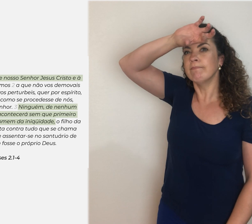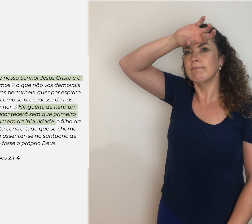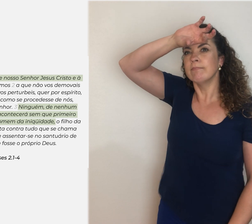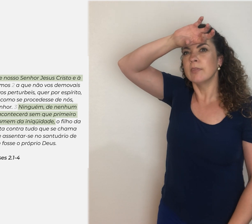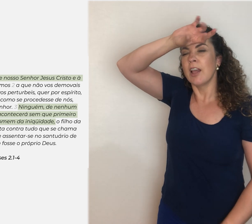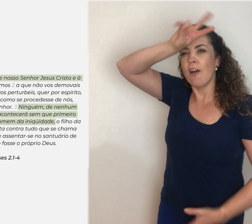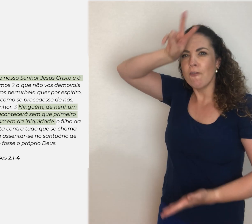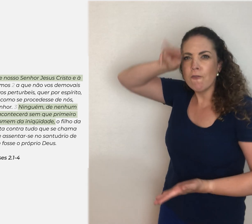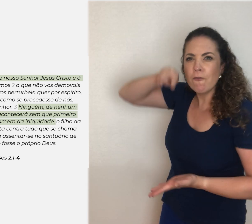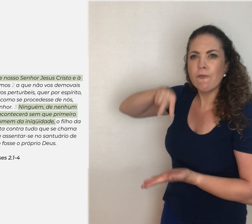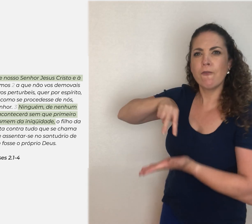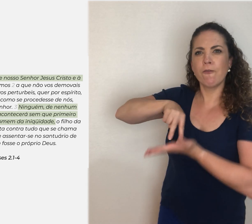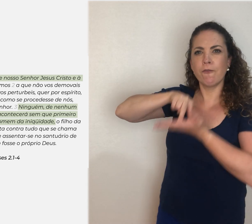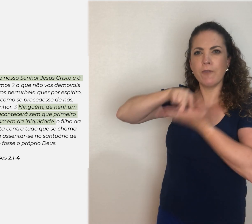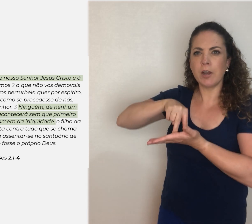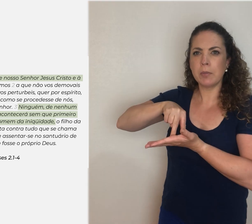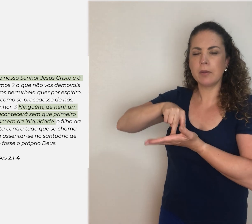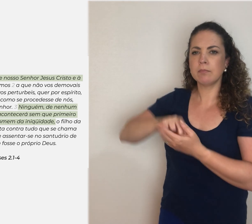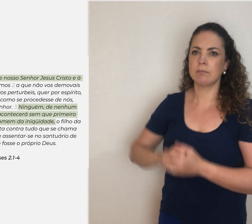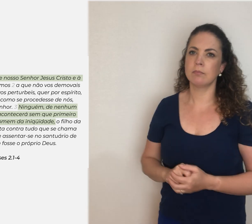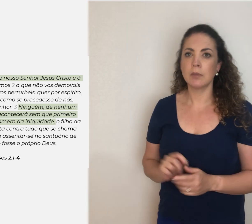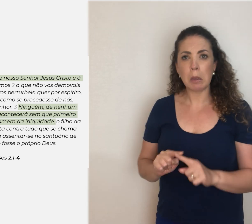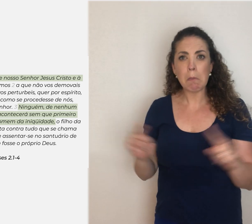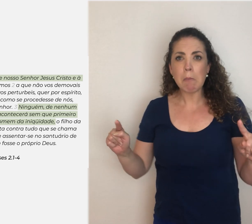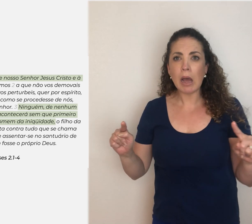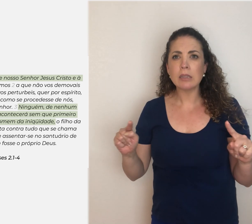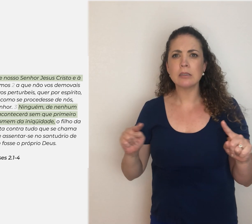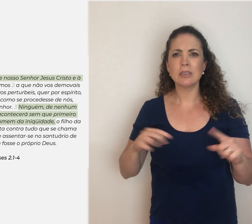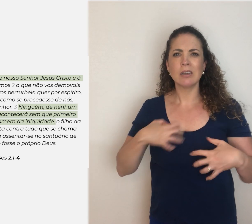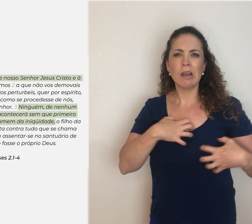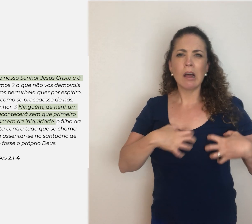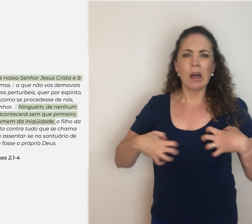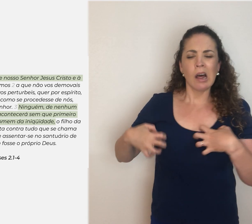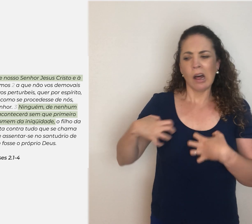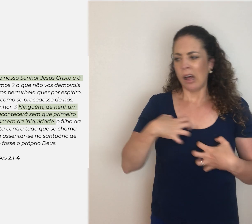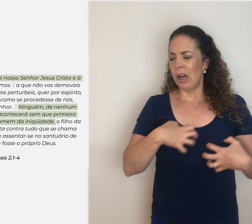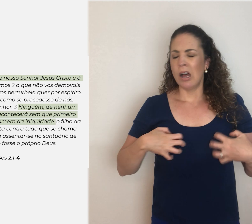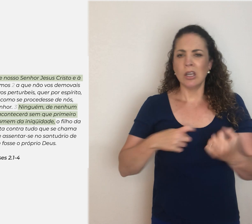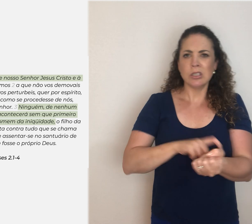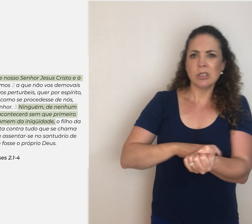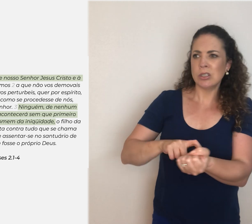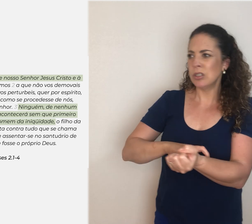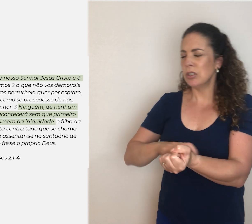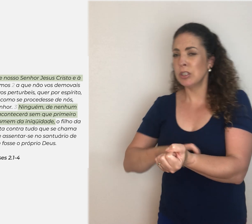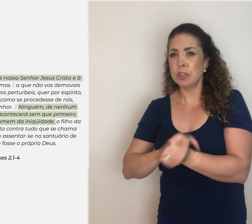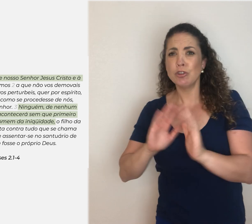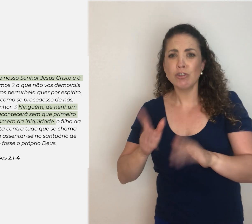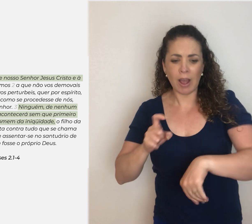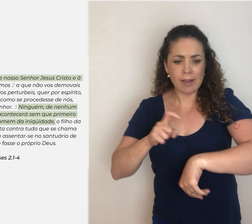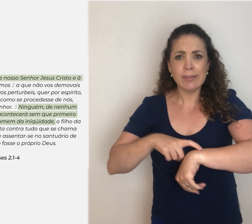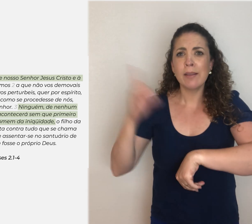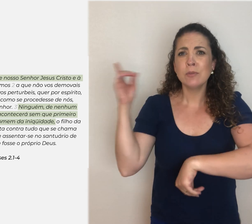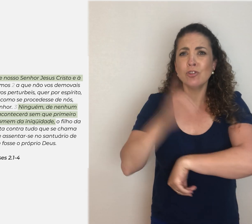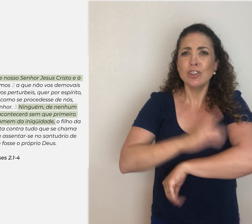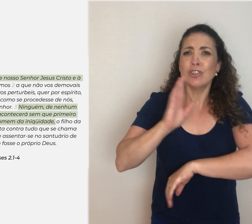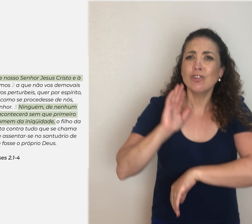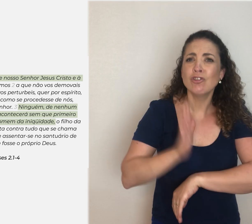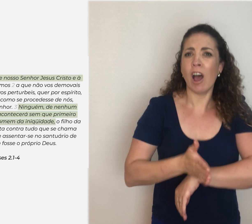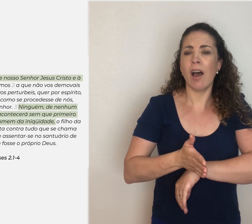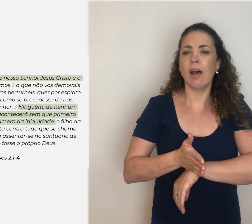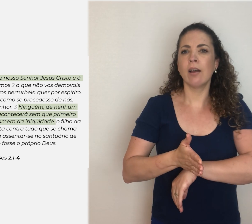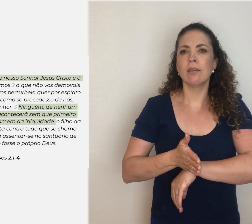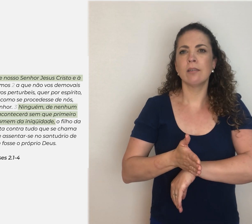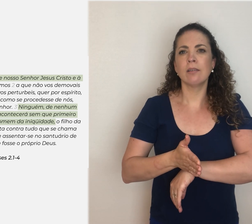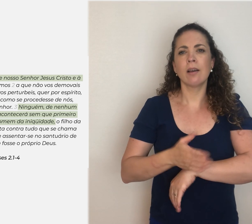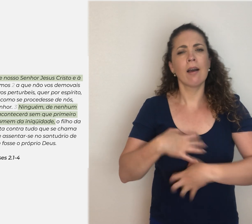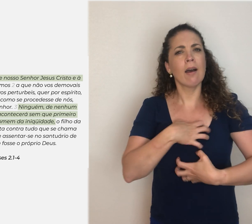não se perturbem de forma nenhuma, nem por palavra, nem por epístola, supondo ter chegado o dia do Senhor. Aí ele segue